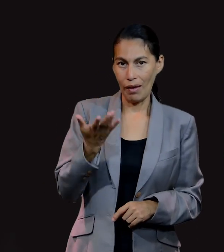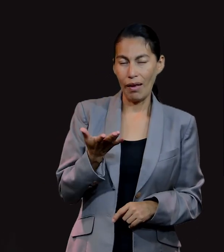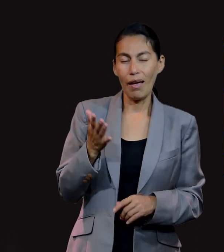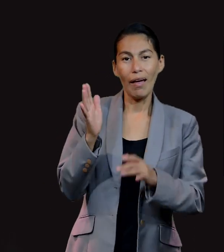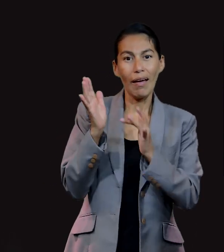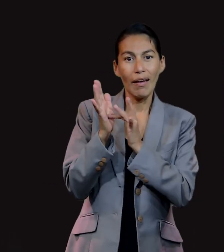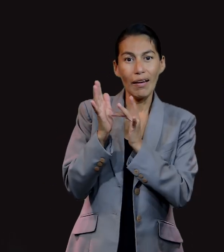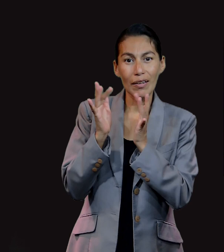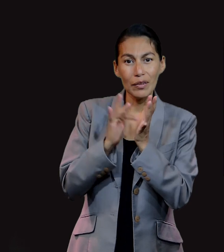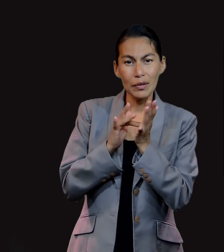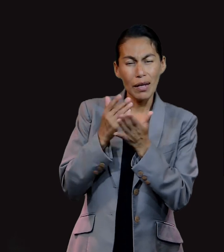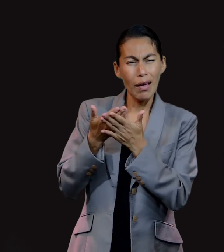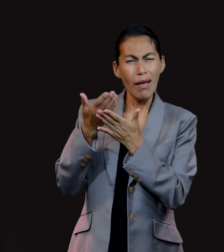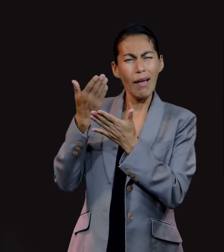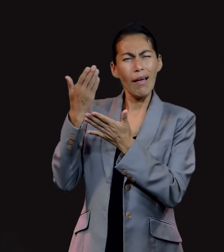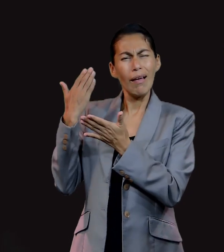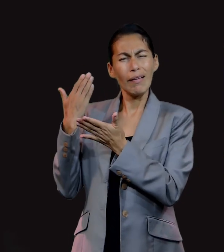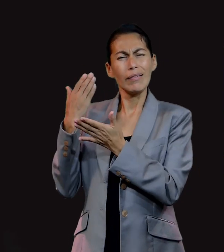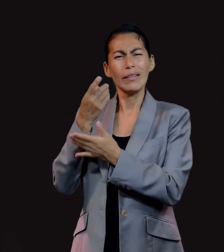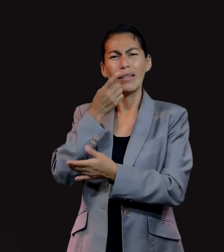Jesús mismo dijo,